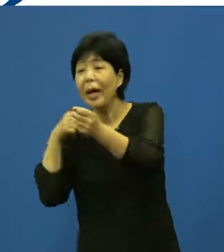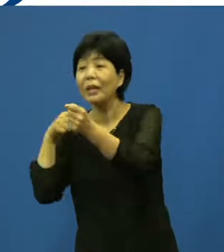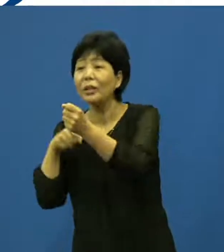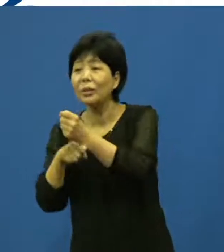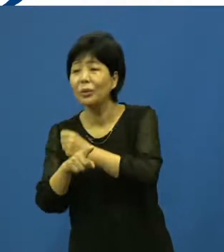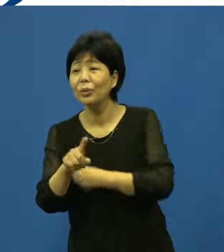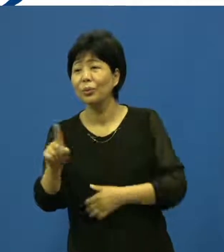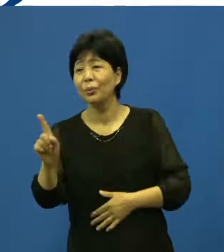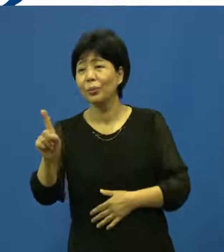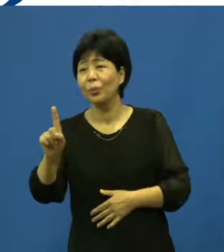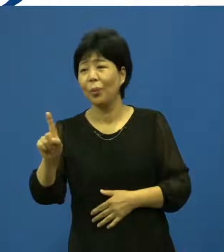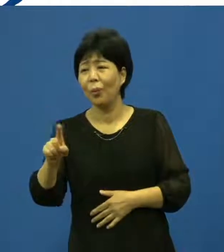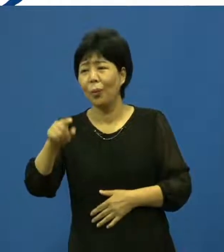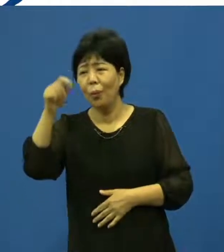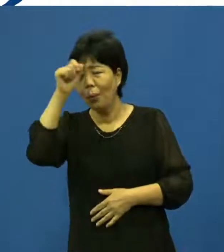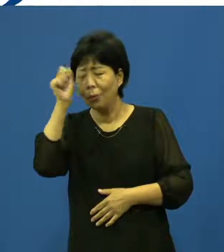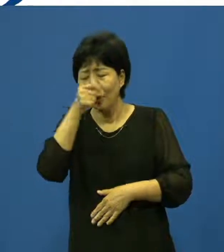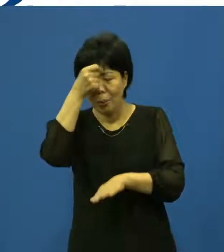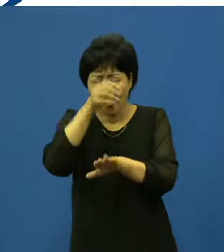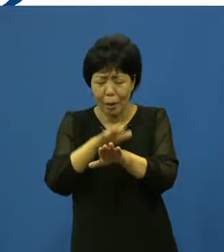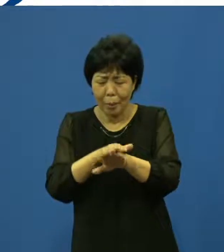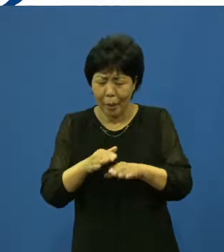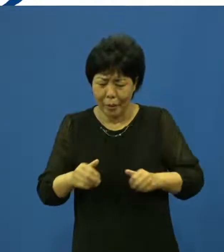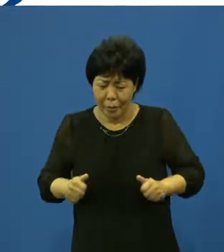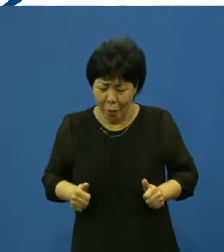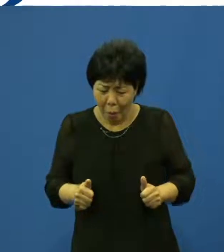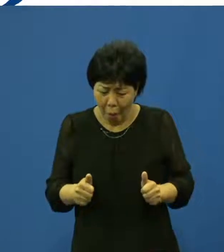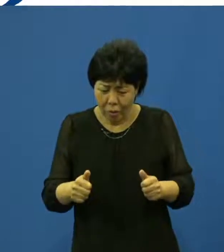새벽기도 열심히 하고 봉사 열심히 하면 되는가?